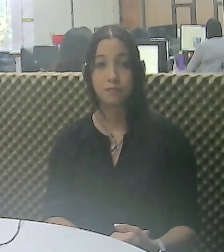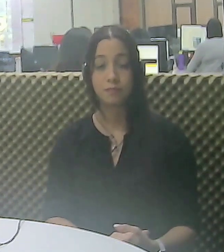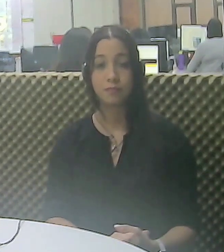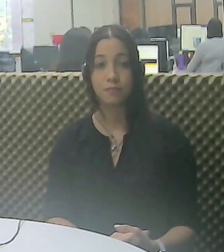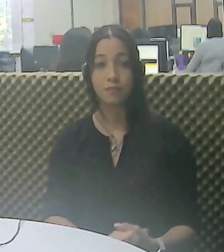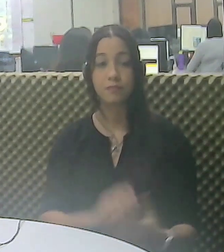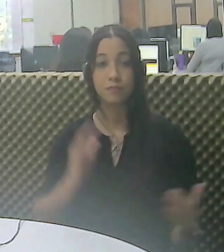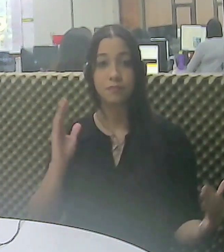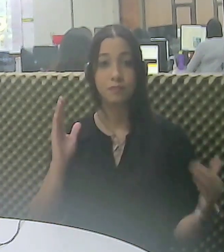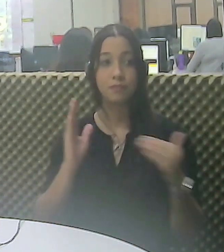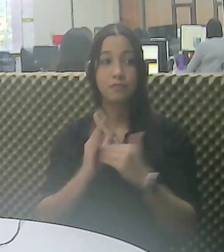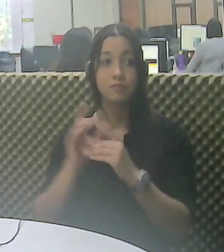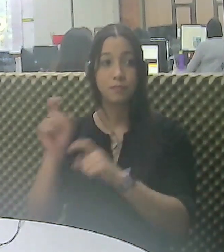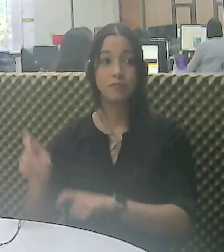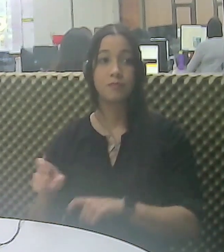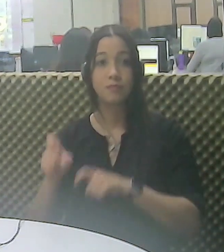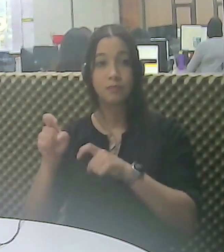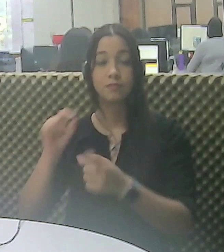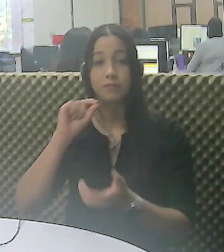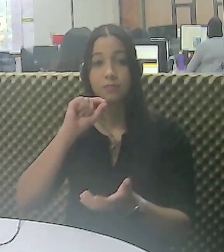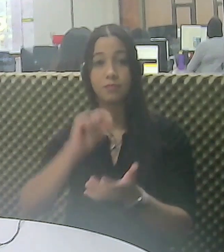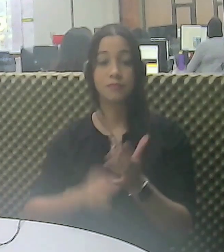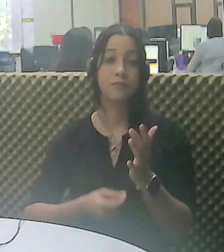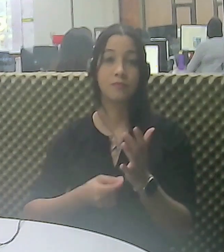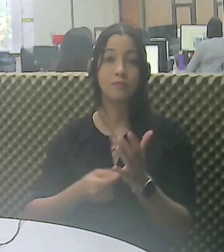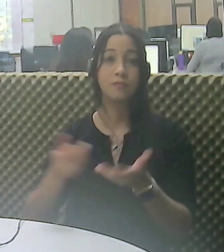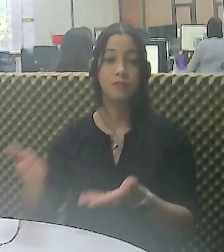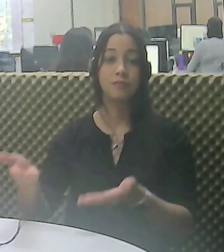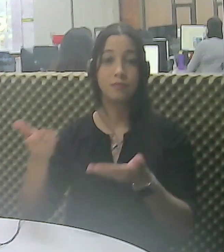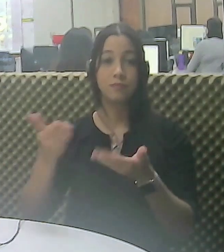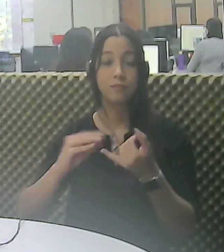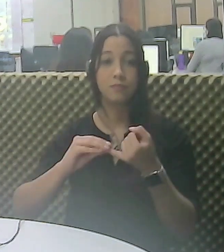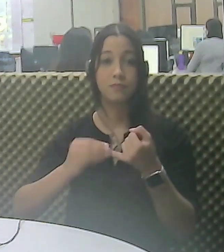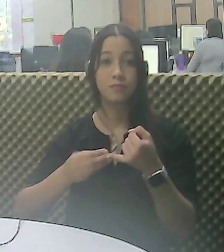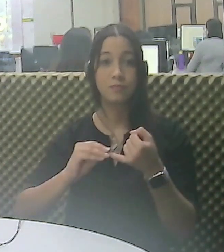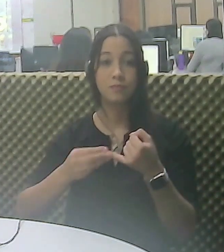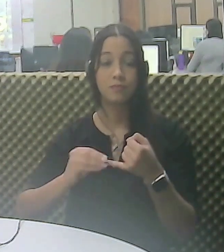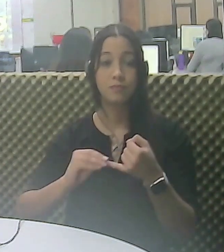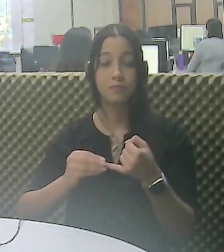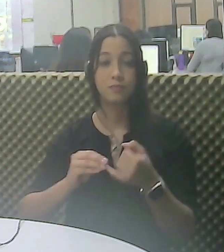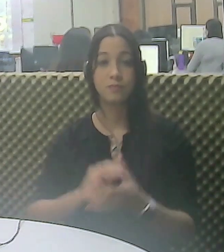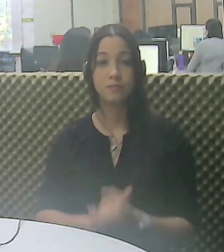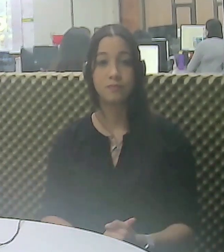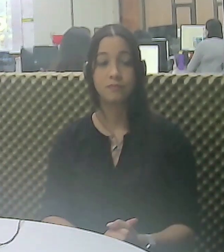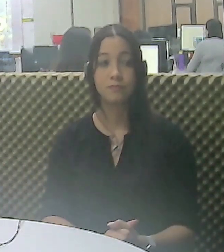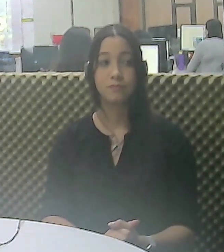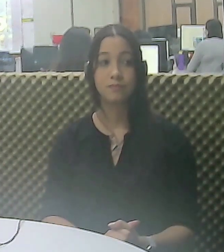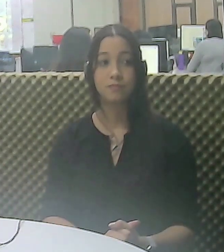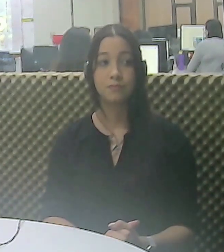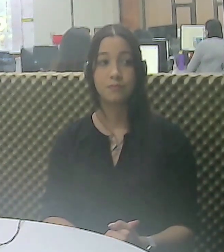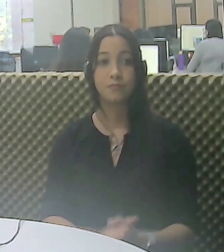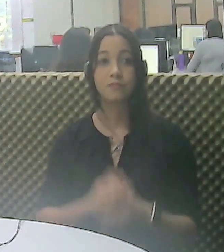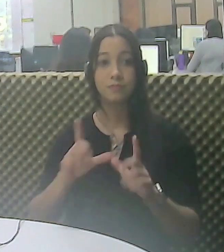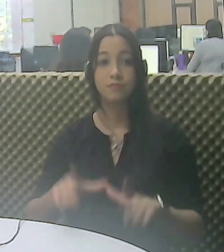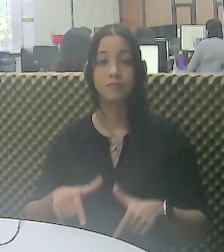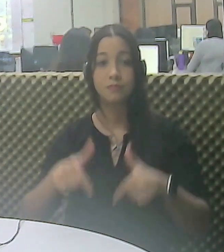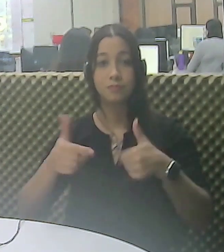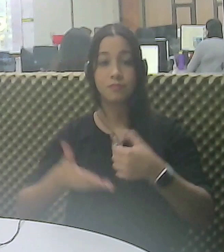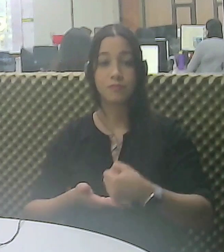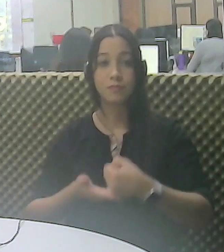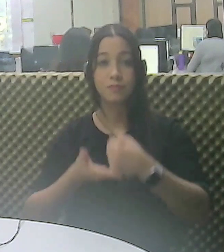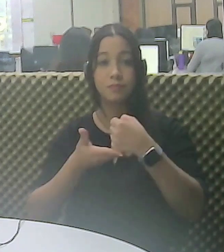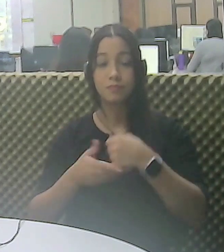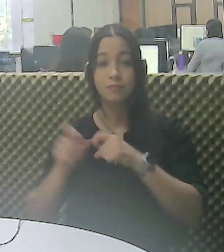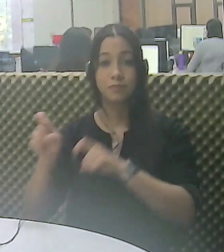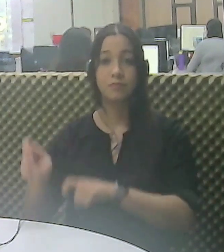Prorrogado o prazo para produtores se cadastrarem para o recebimento de sementes de feijão. Mais uma ação de apoio aos